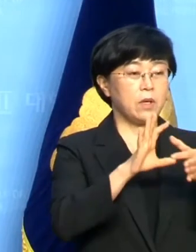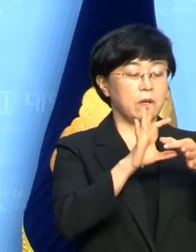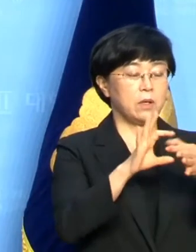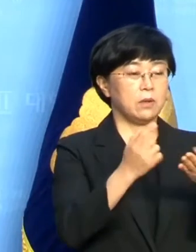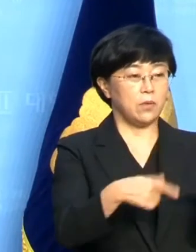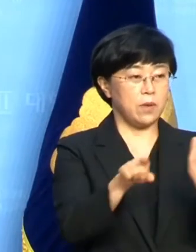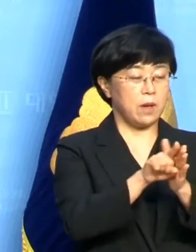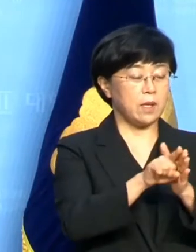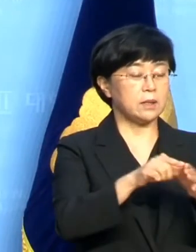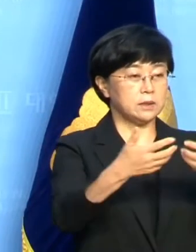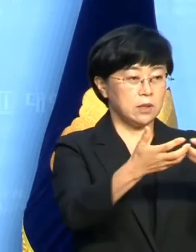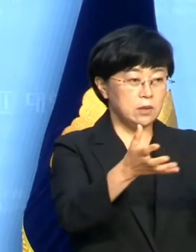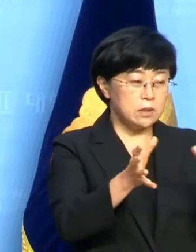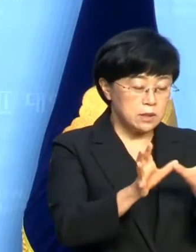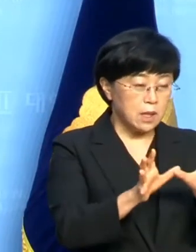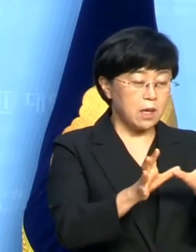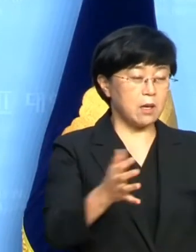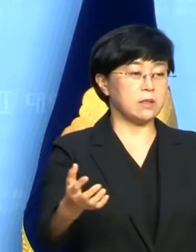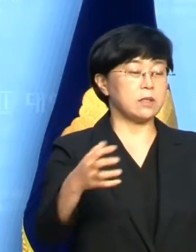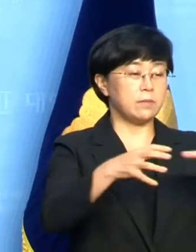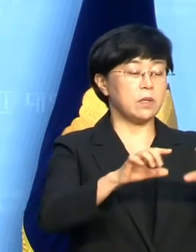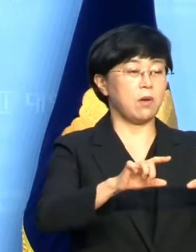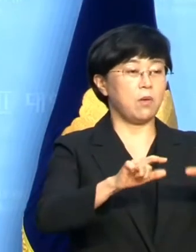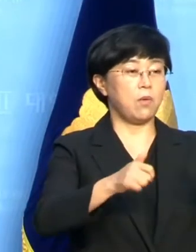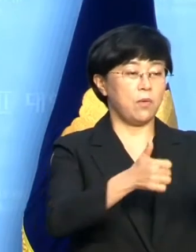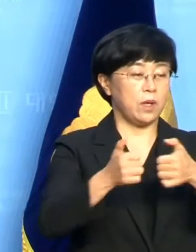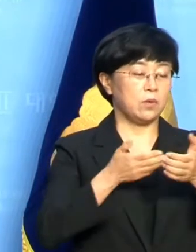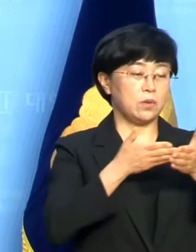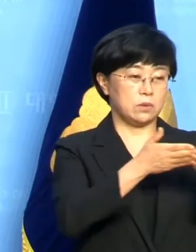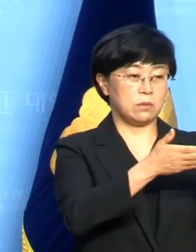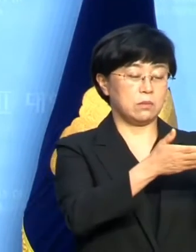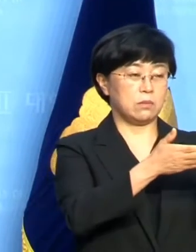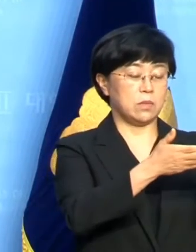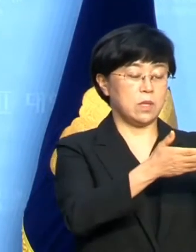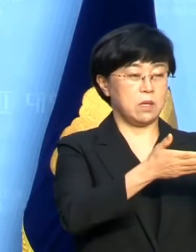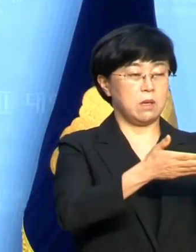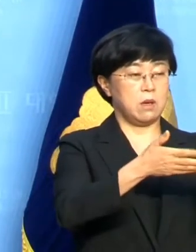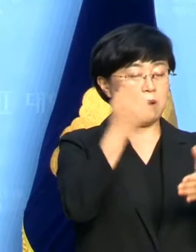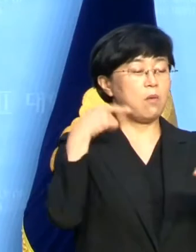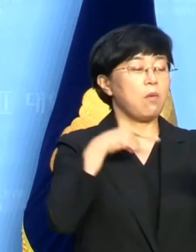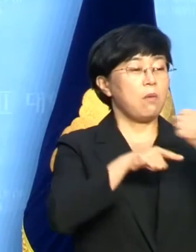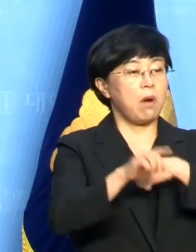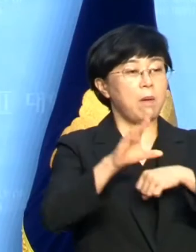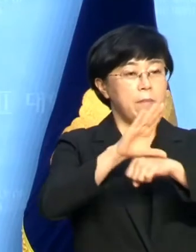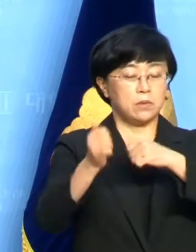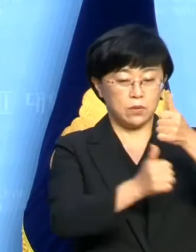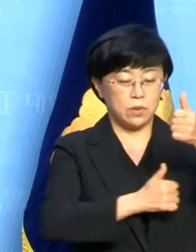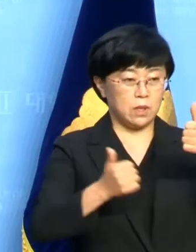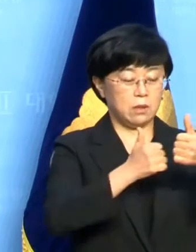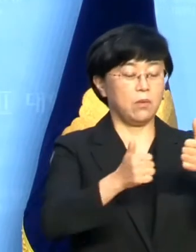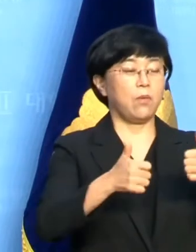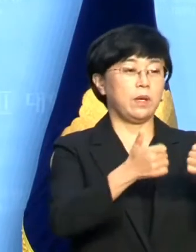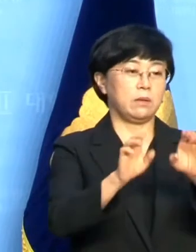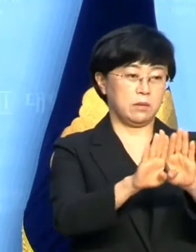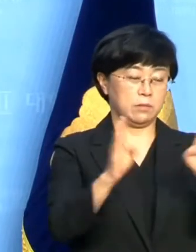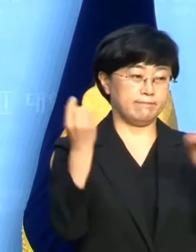전체회의를 정식으로 요청하고 가방 전체회의를 개 할 예정입니다